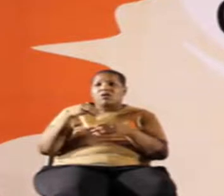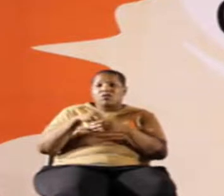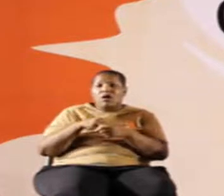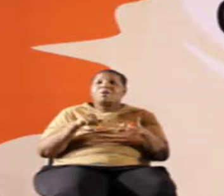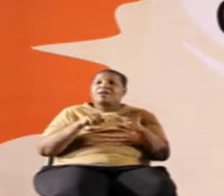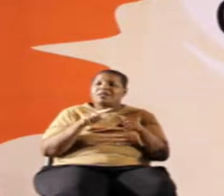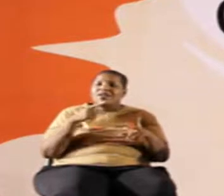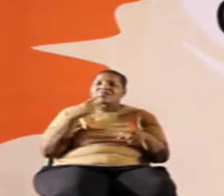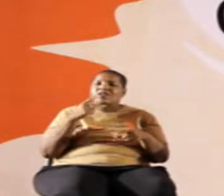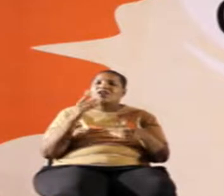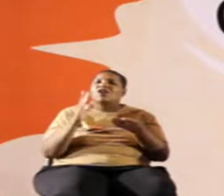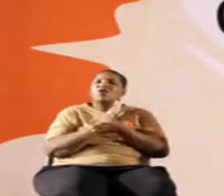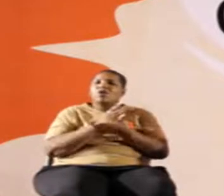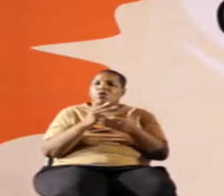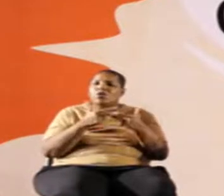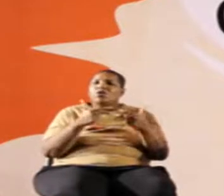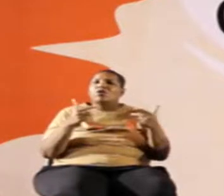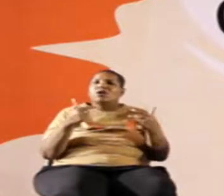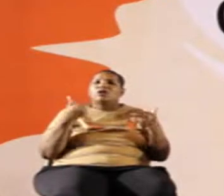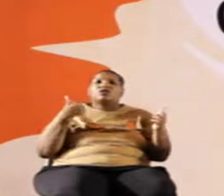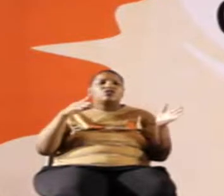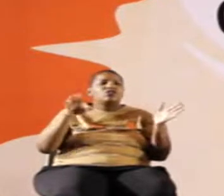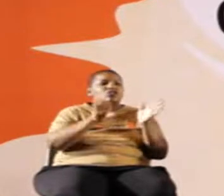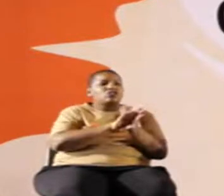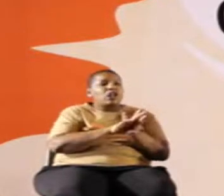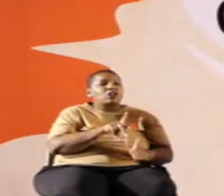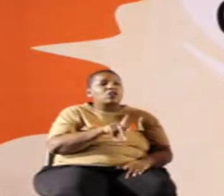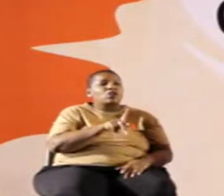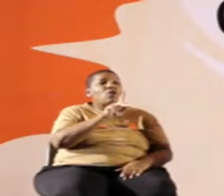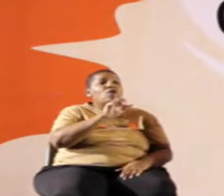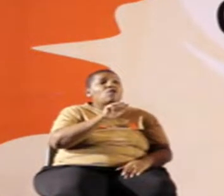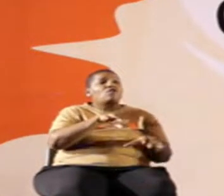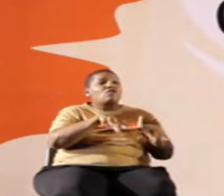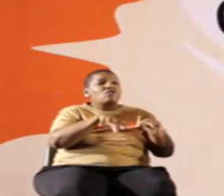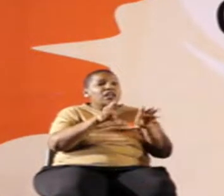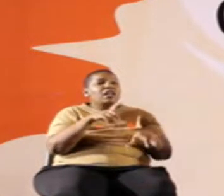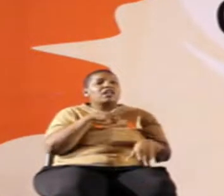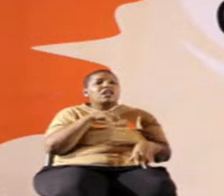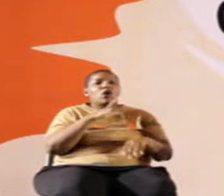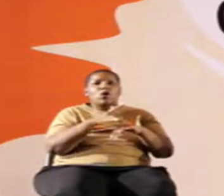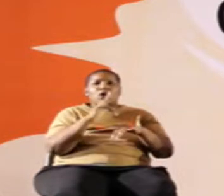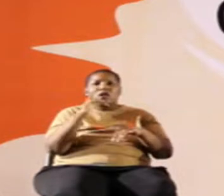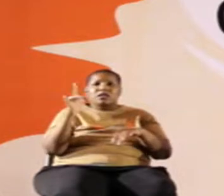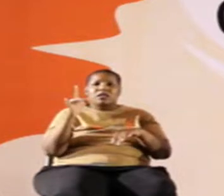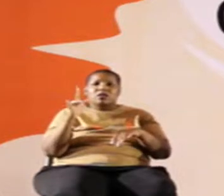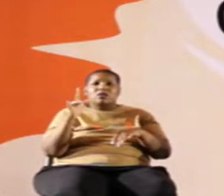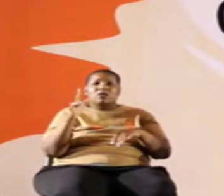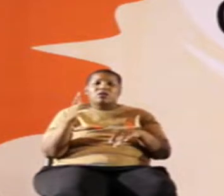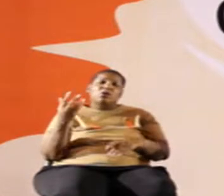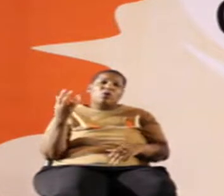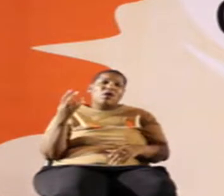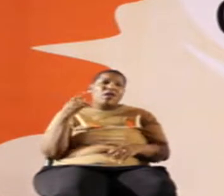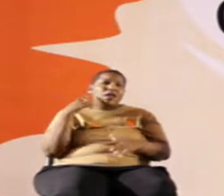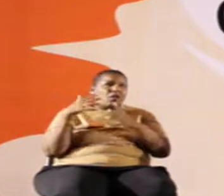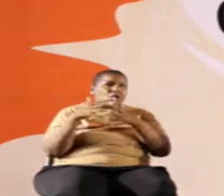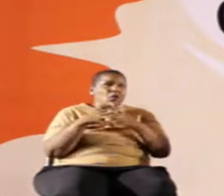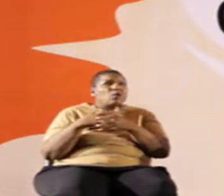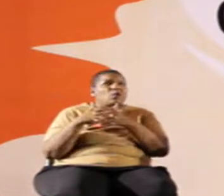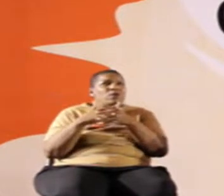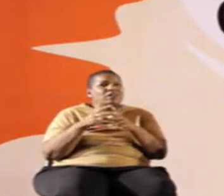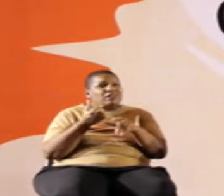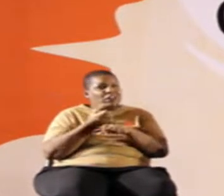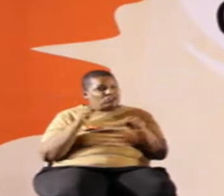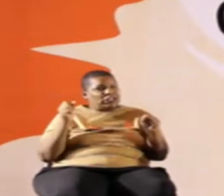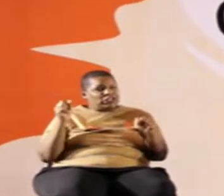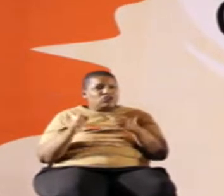dizendo alguma coisa e aglutina. E chegamos ao funk e ostentação. Né? Bom, o funk e ostentação é de uma complexidade gigantesca.